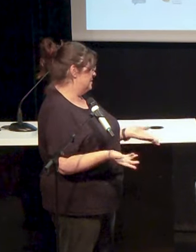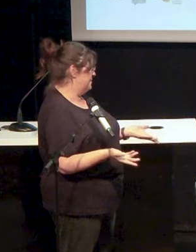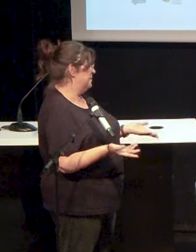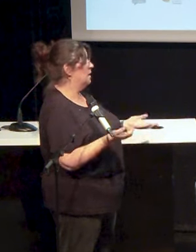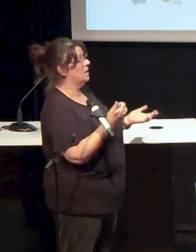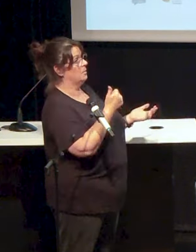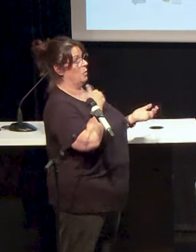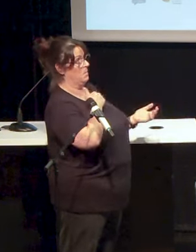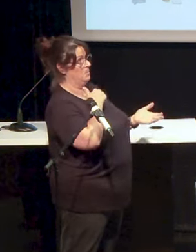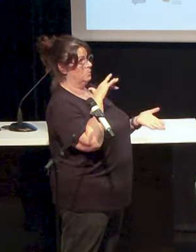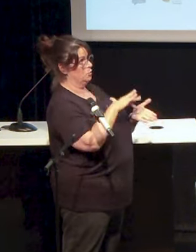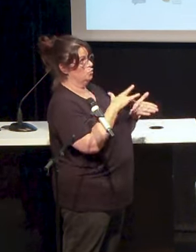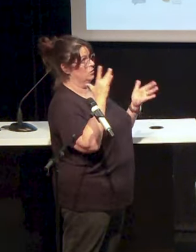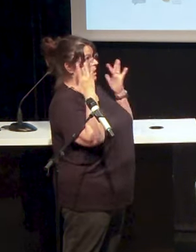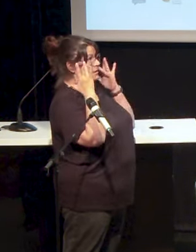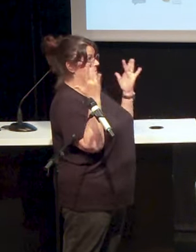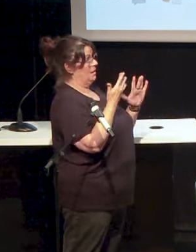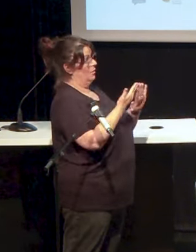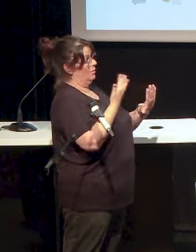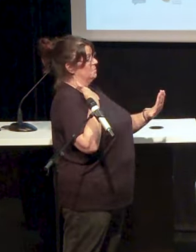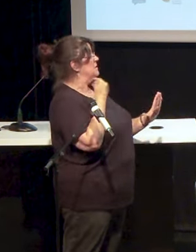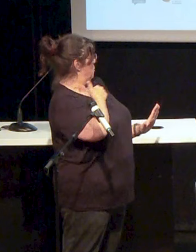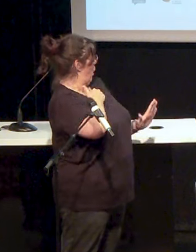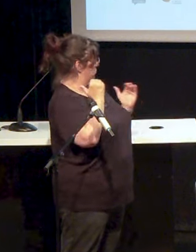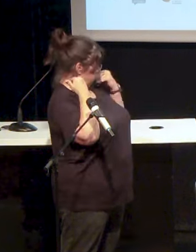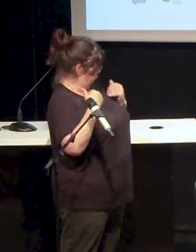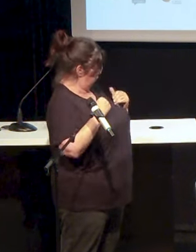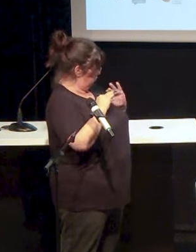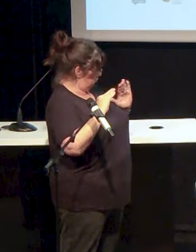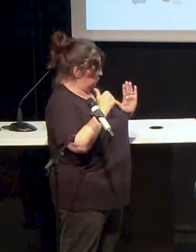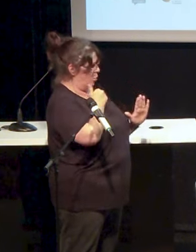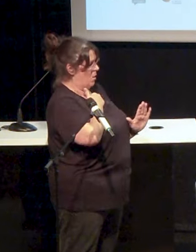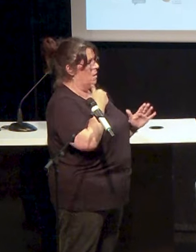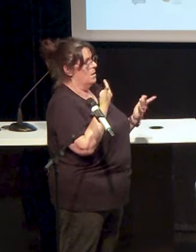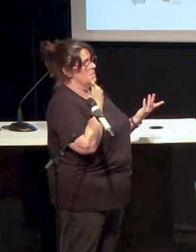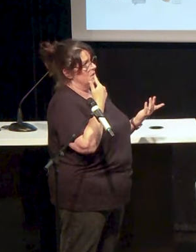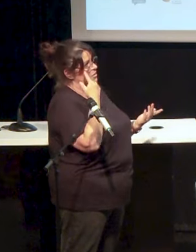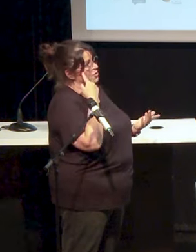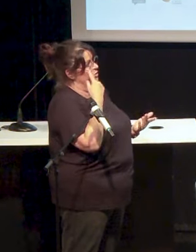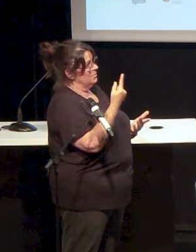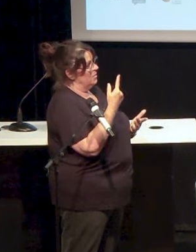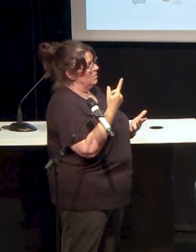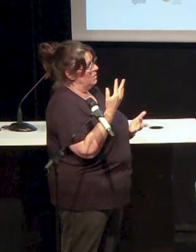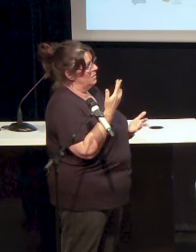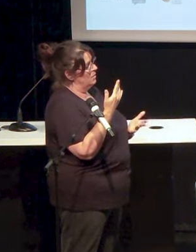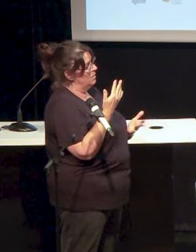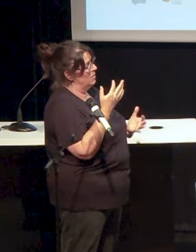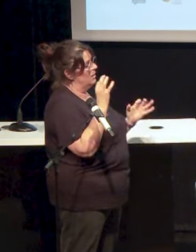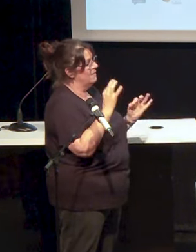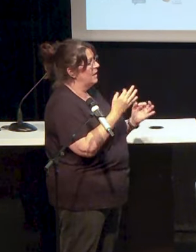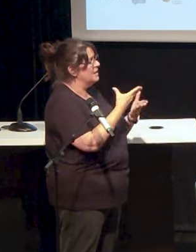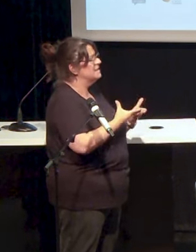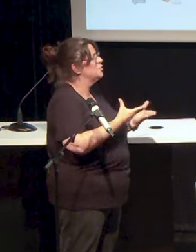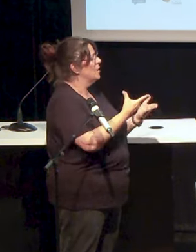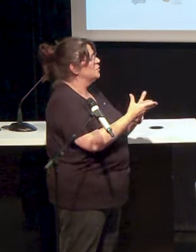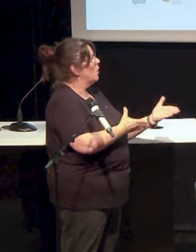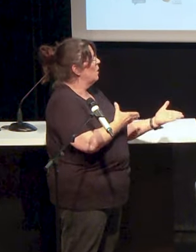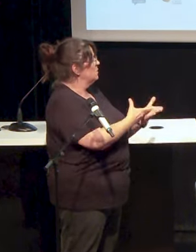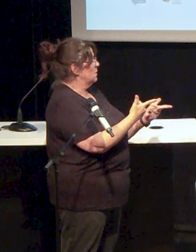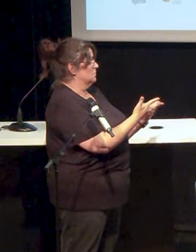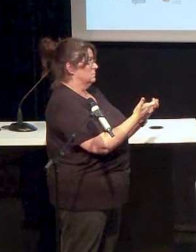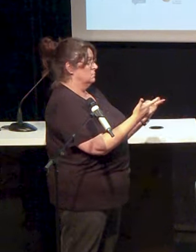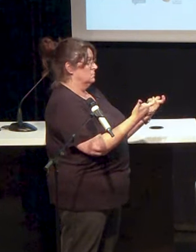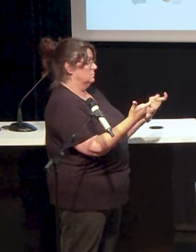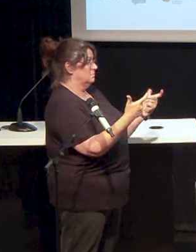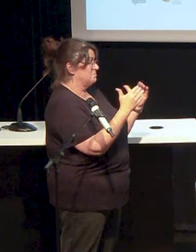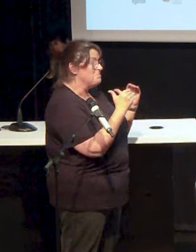mon expérience, mais ça n'engage que moi, je pense qu'effectivement, les types de situations de handicap ne sont pas